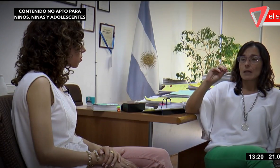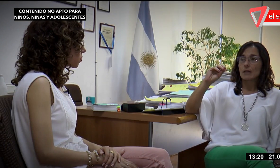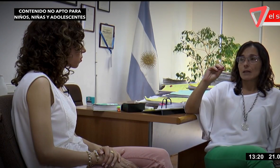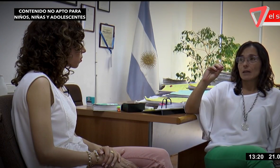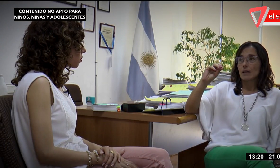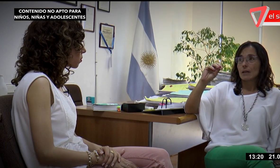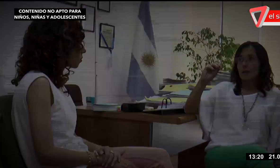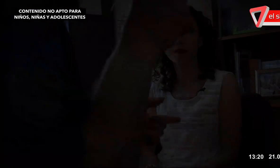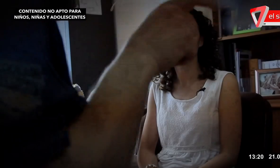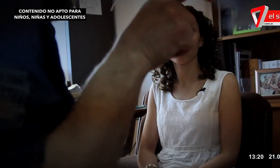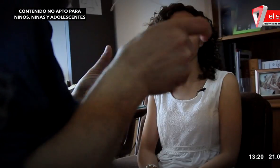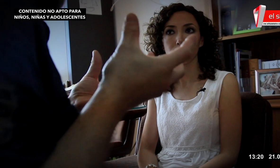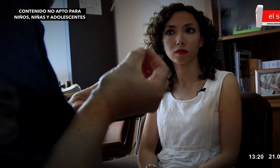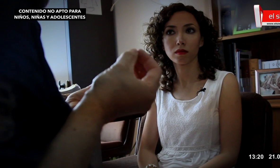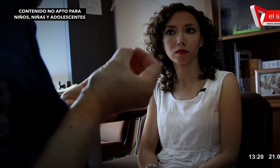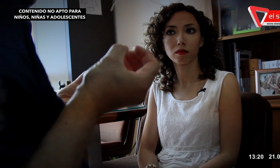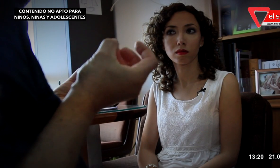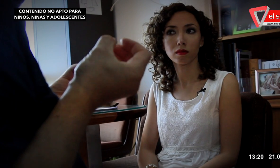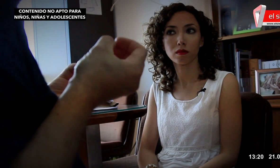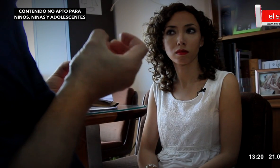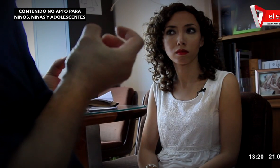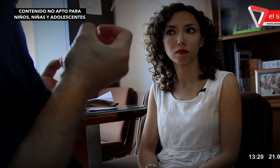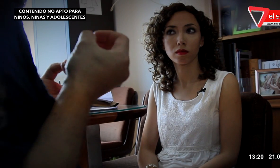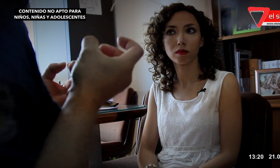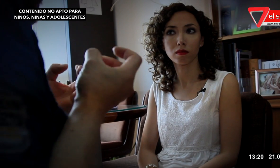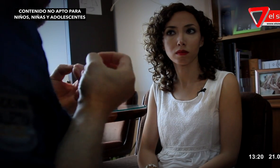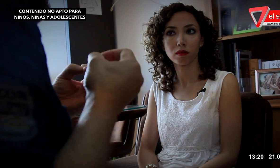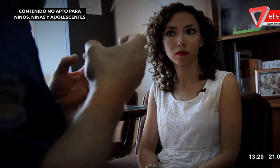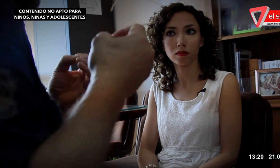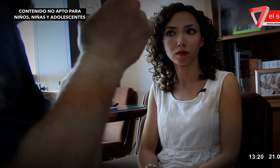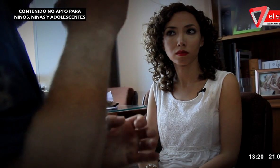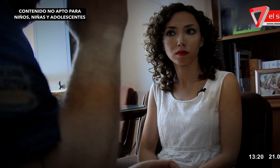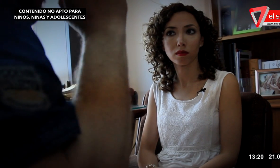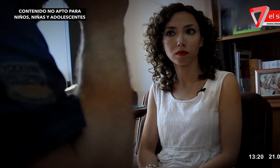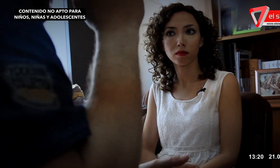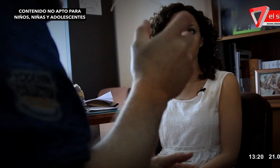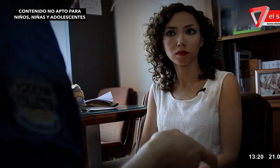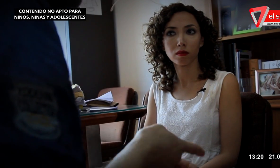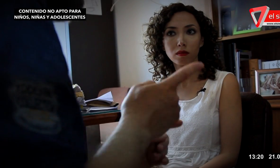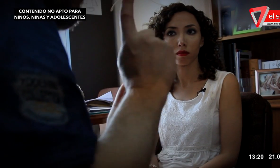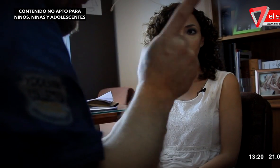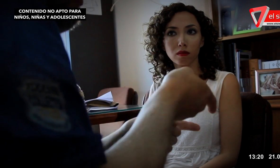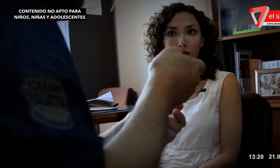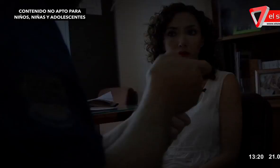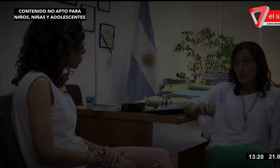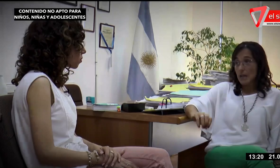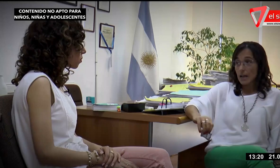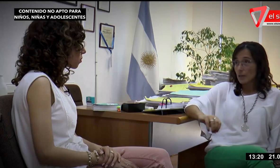de ataduras, hablan de comida en mal estado, hablan de arrodillarse sobre maíz o sal